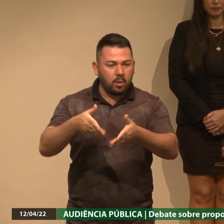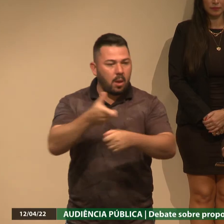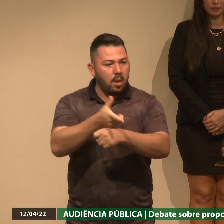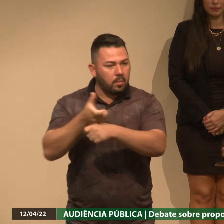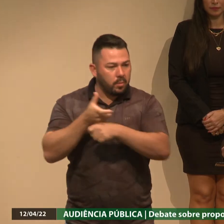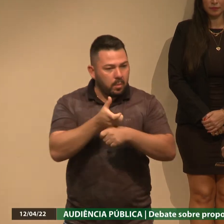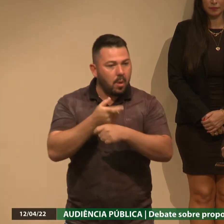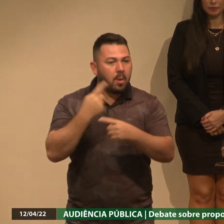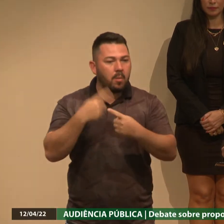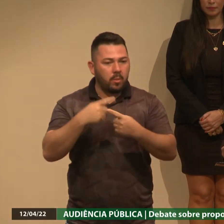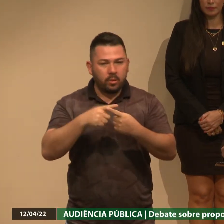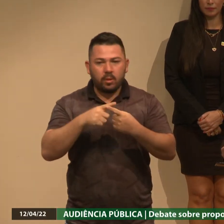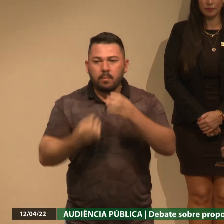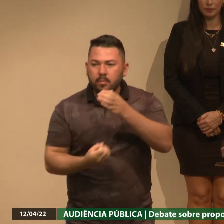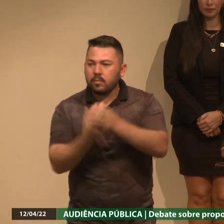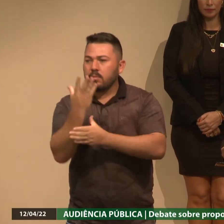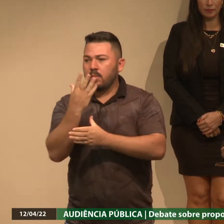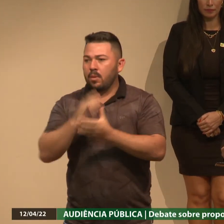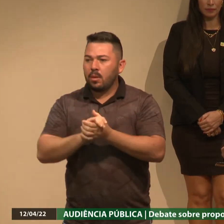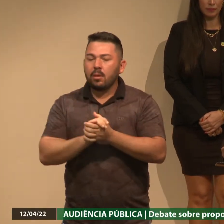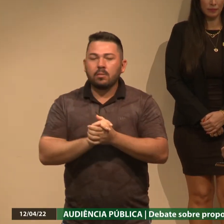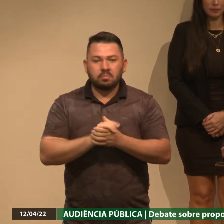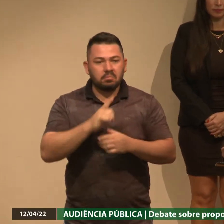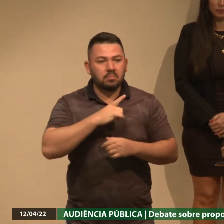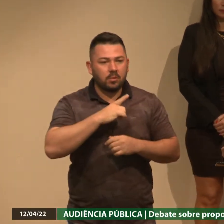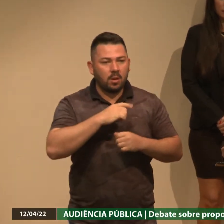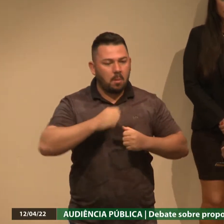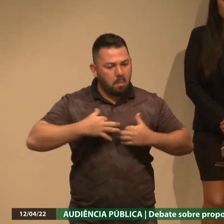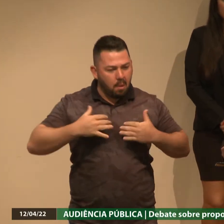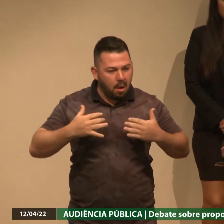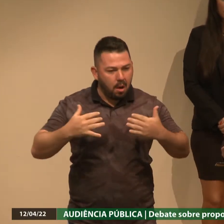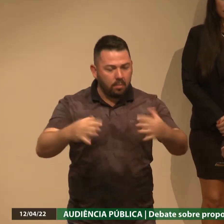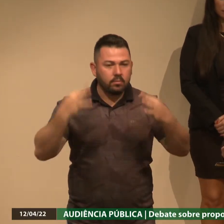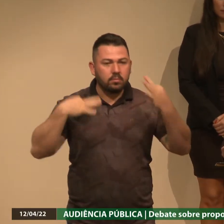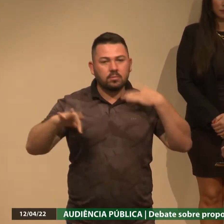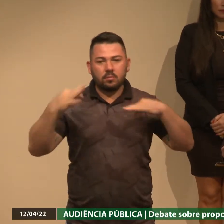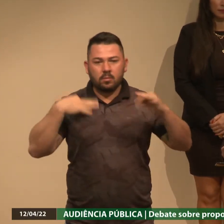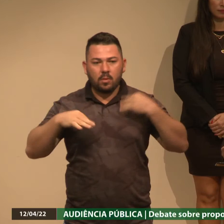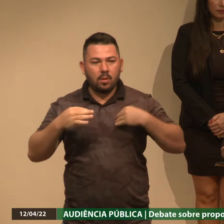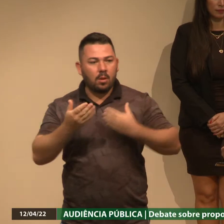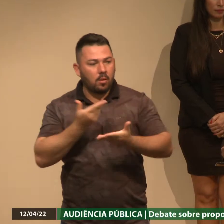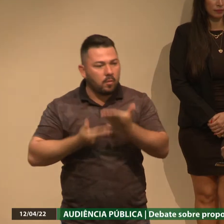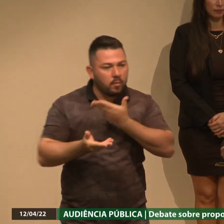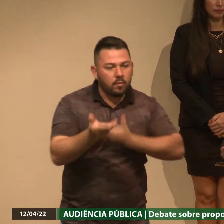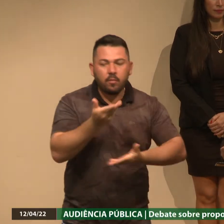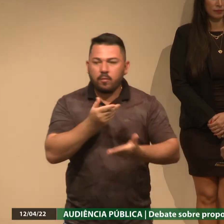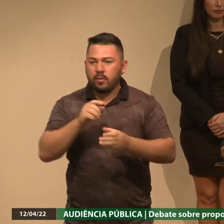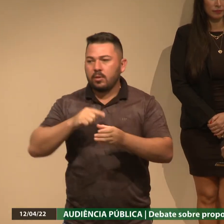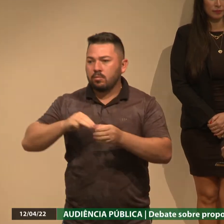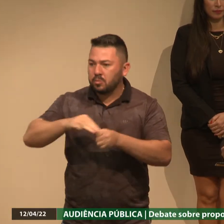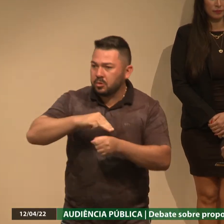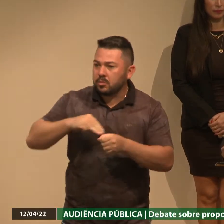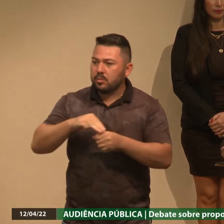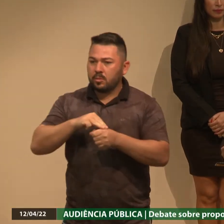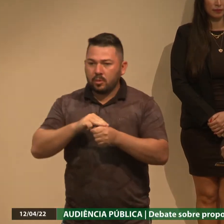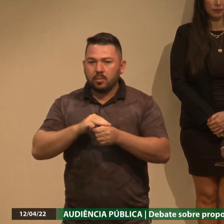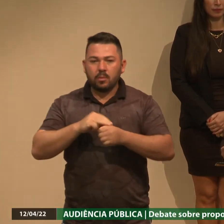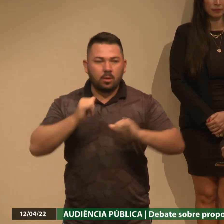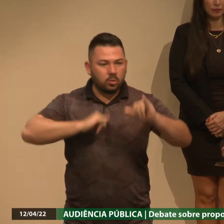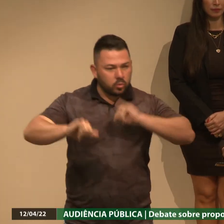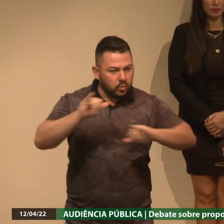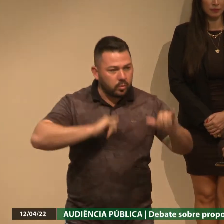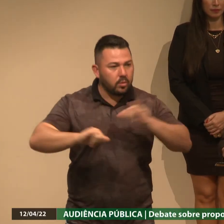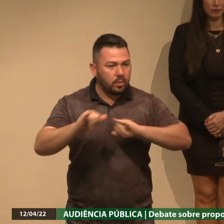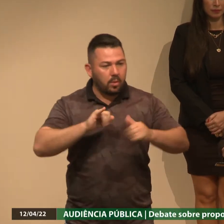pois a criação dessa rota irá alavancar o turismo das cidades envolvidas e divulgar o